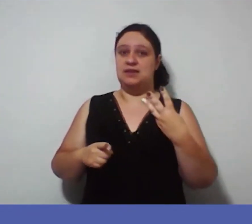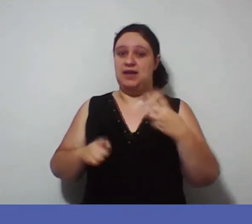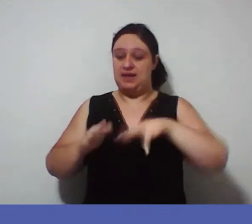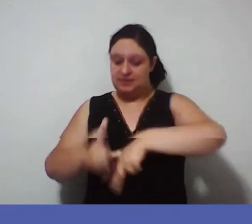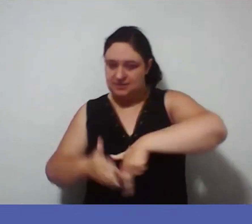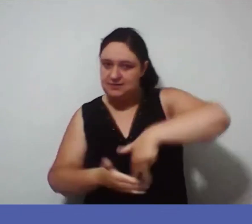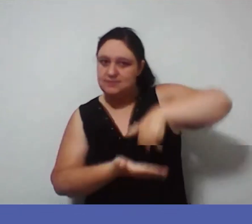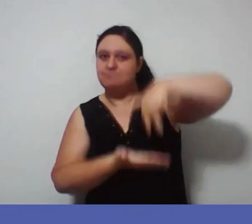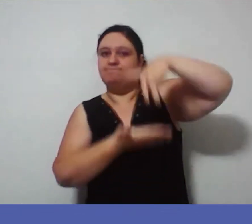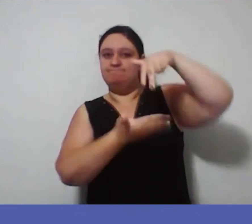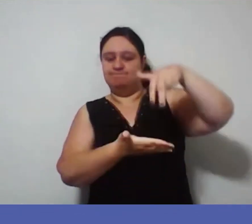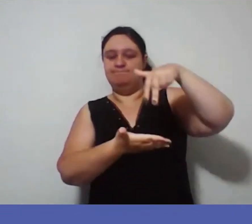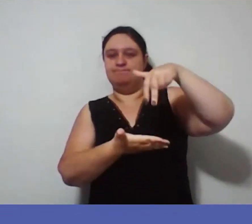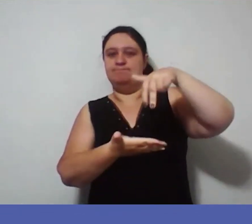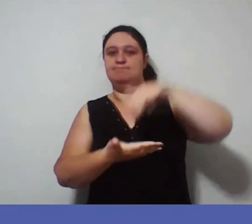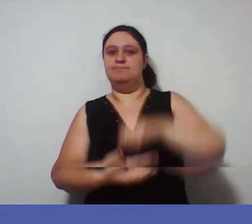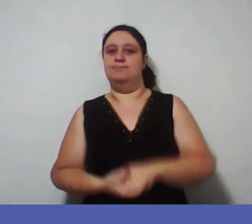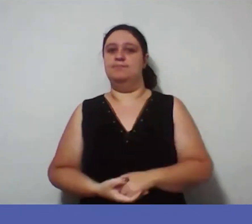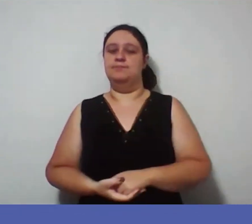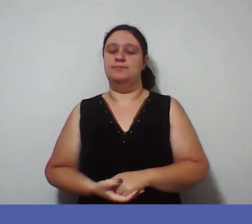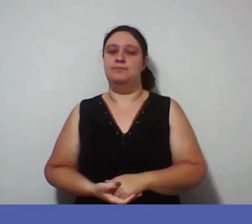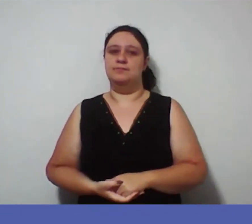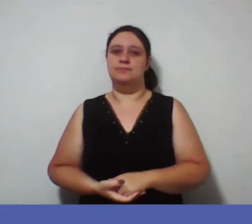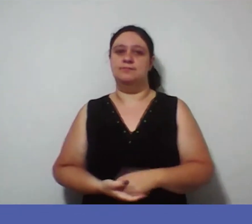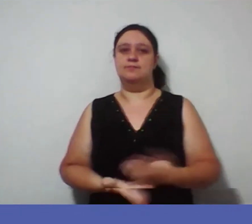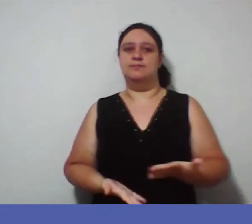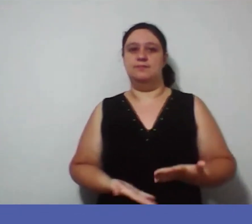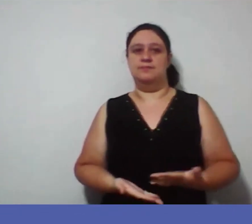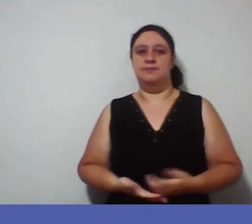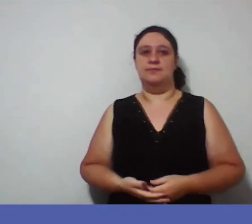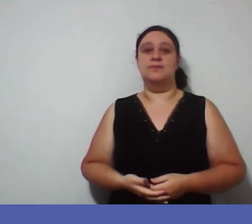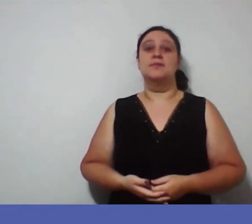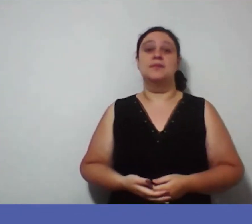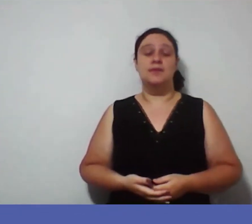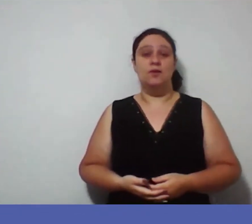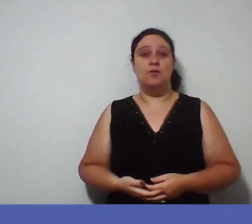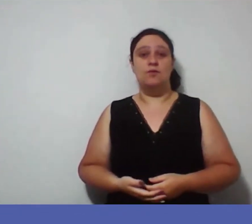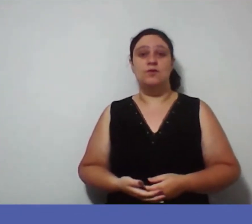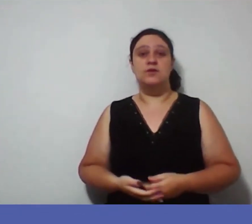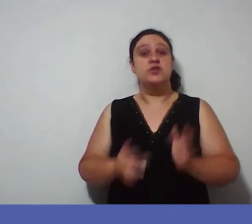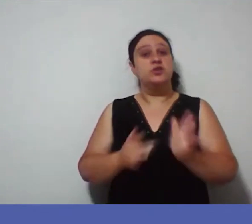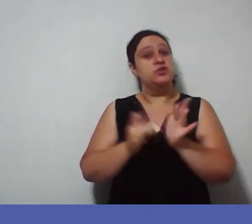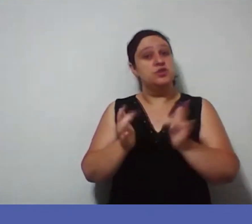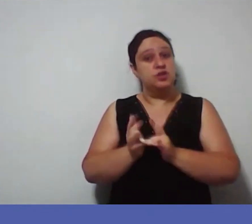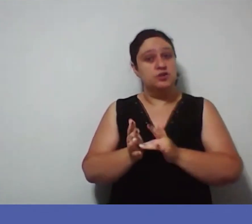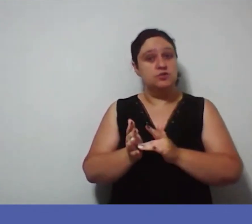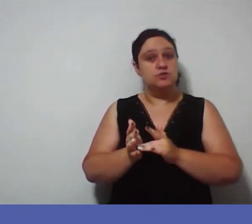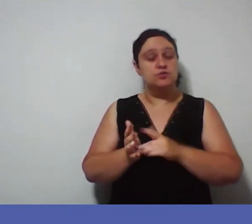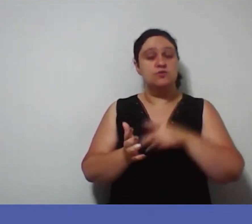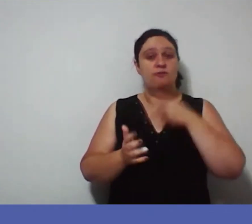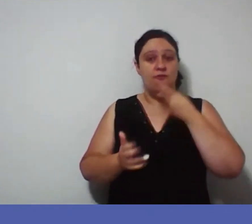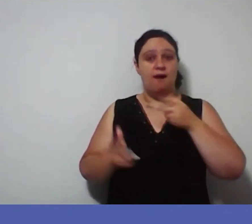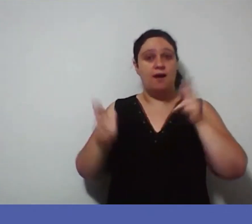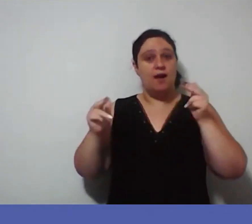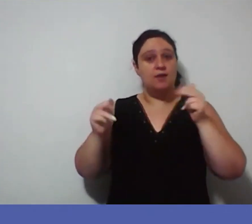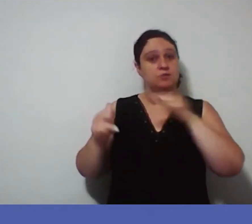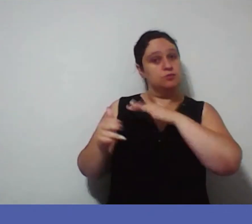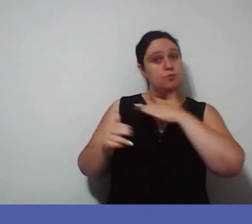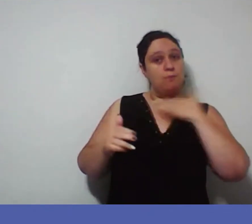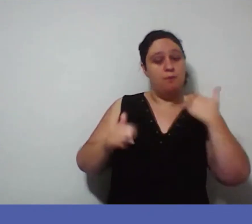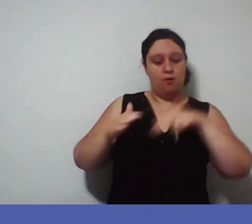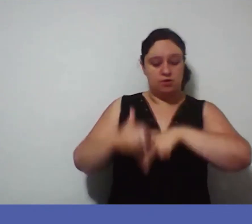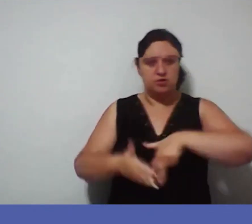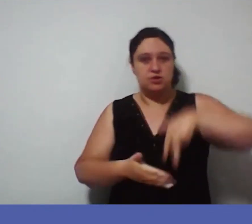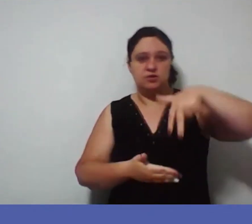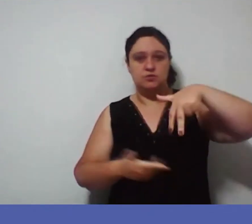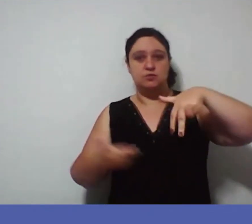ressurgirá. Irmãos, é a terceira vez que Jesus fala da morte e ressurreição. A primeira vez